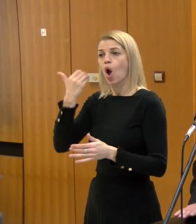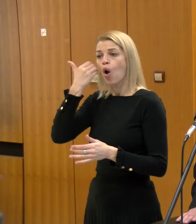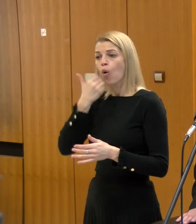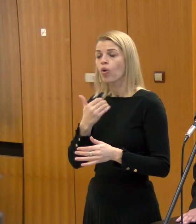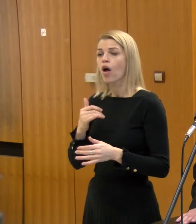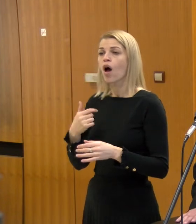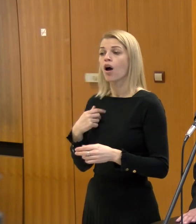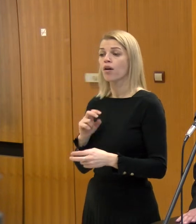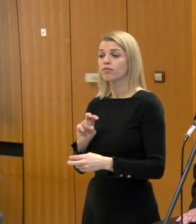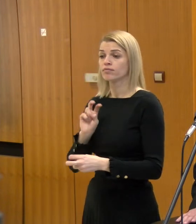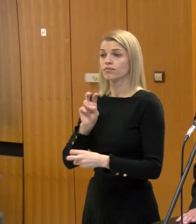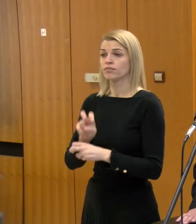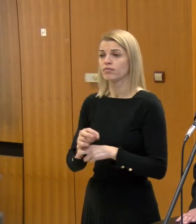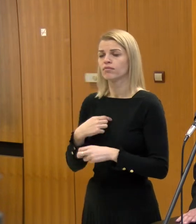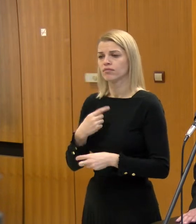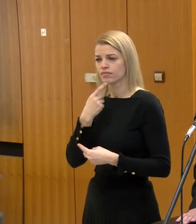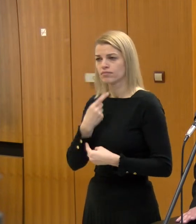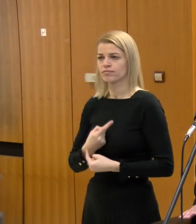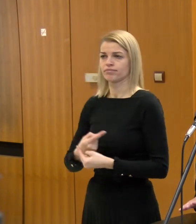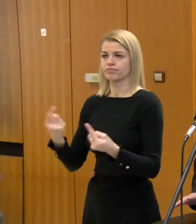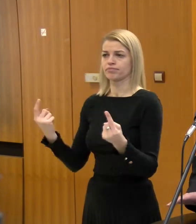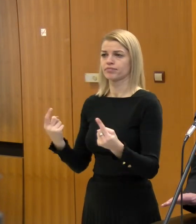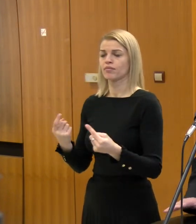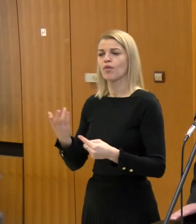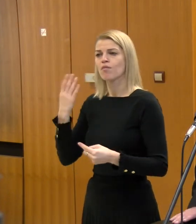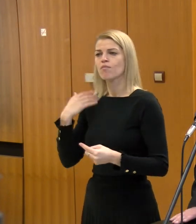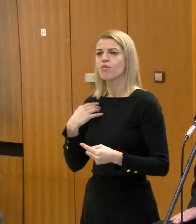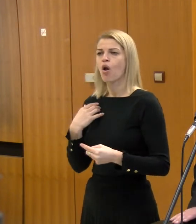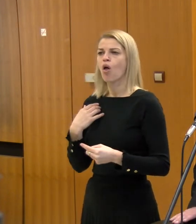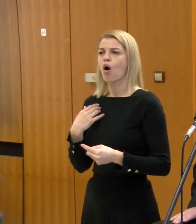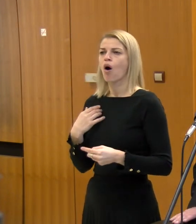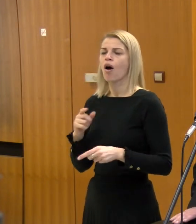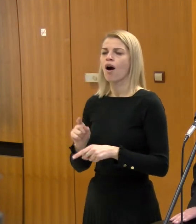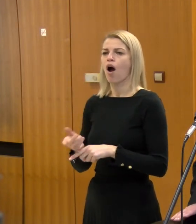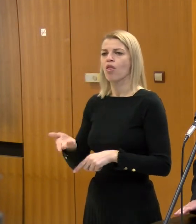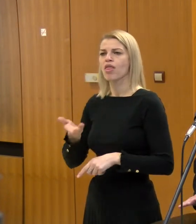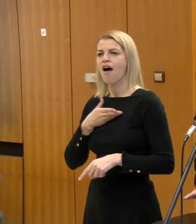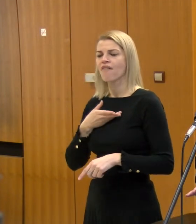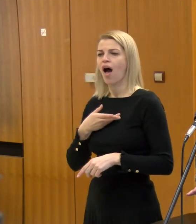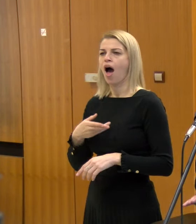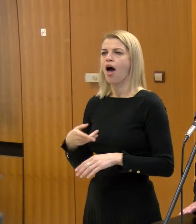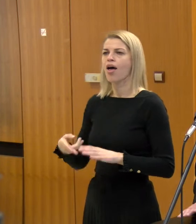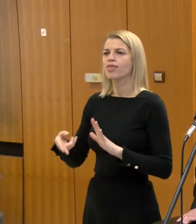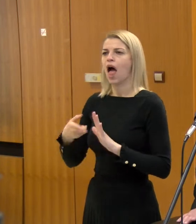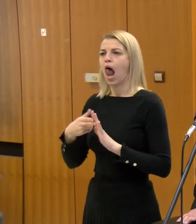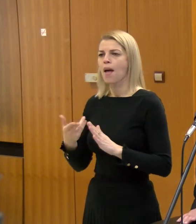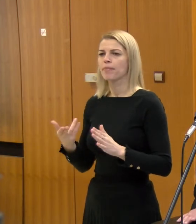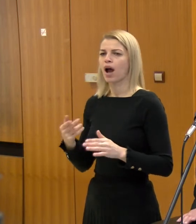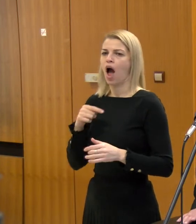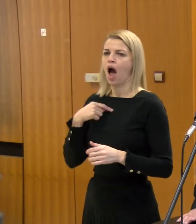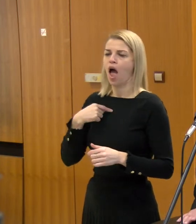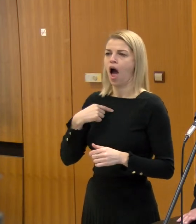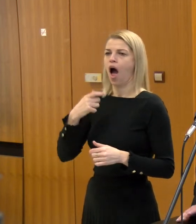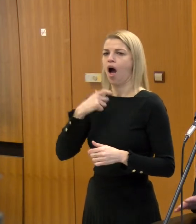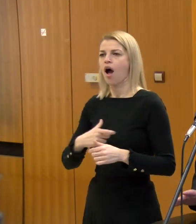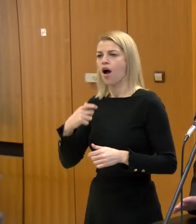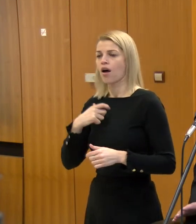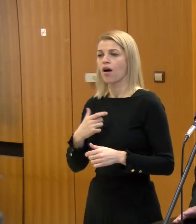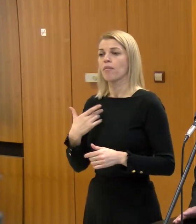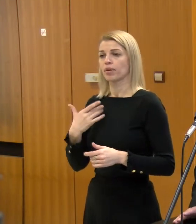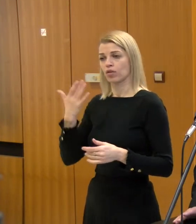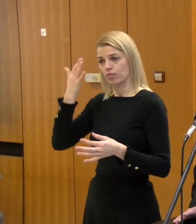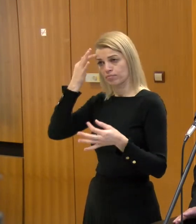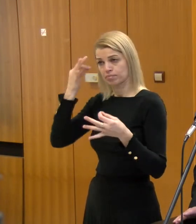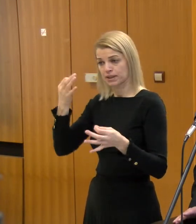pri nástupe. Som im povedal, vzhľadom na to, ako som bol všelijako onálepkovaný, tak som im potreboval sa trochu predstaviť